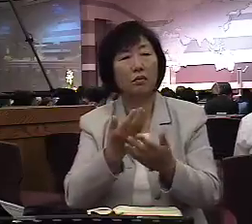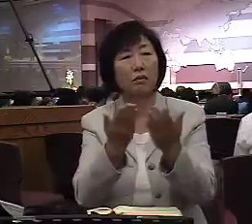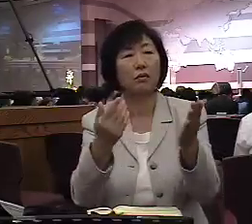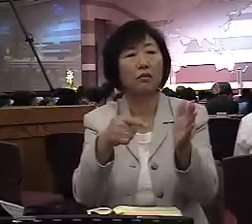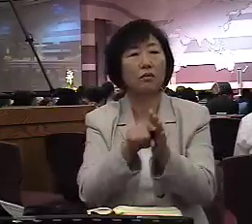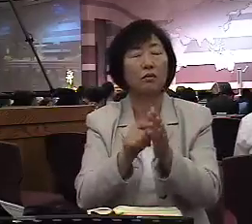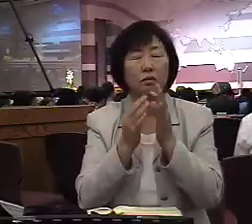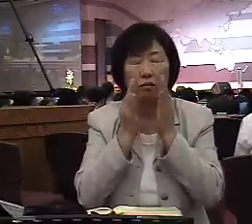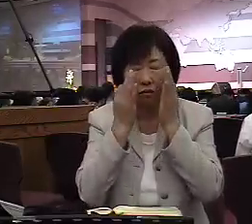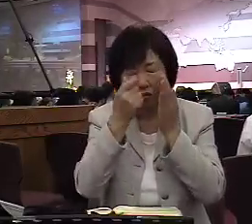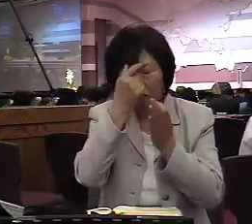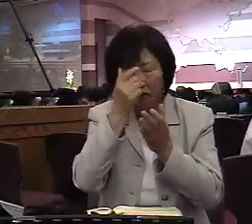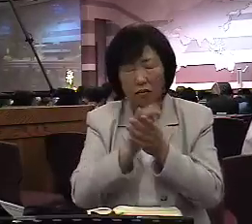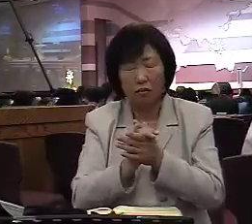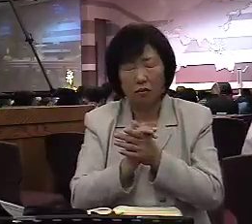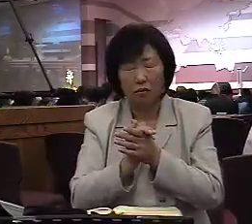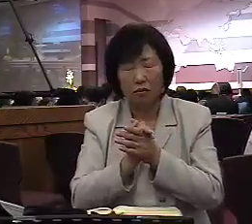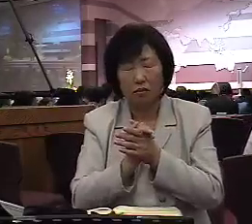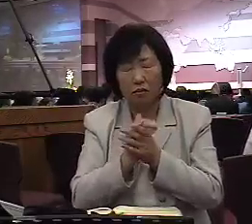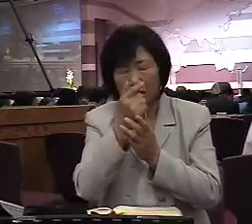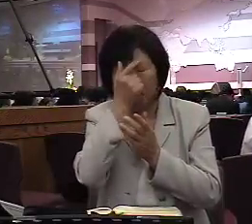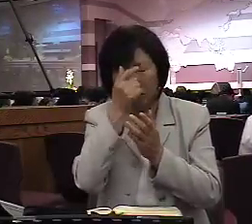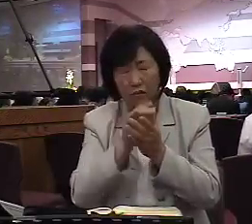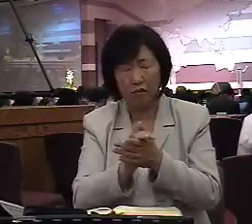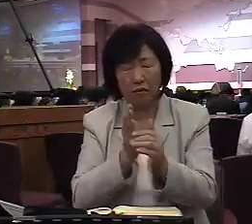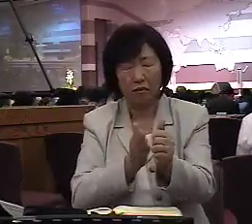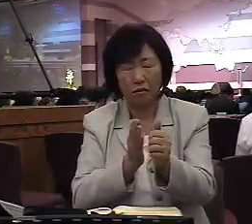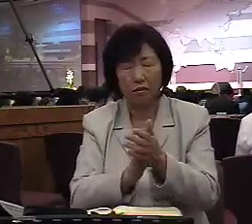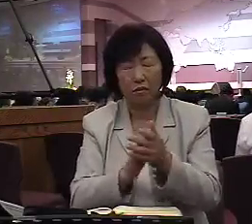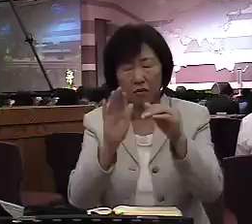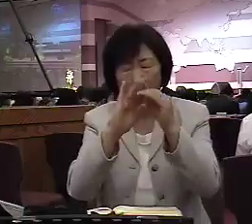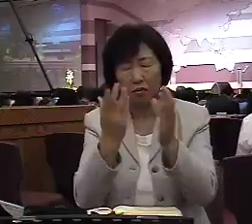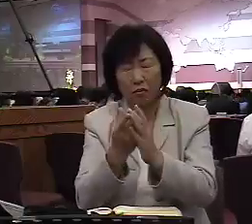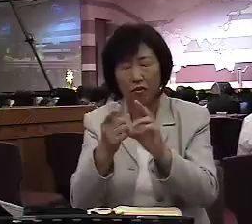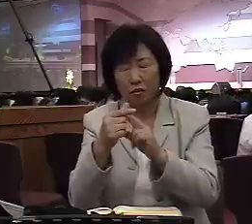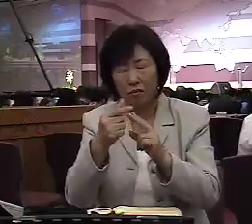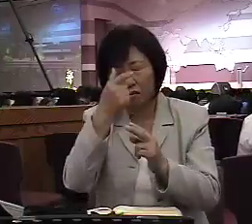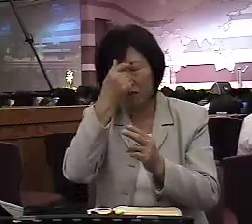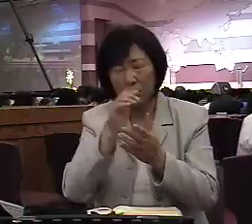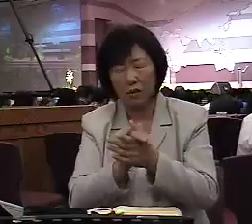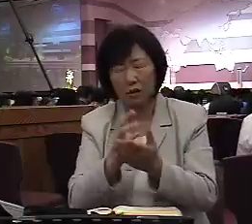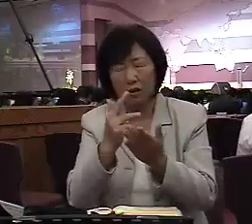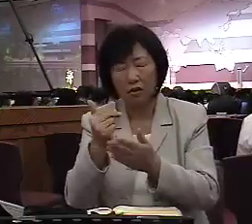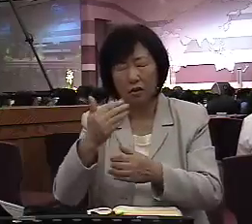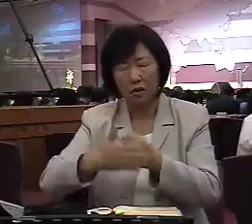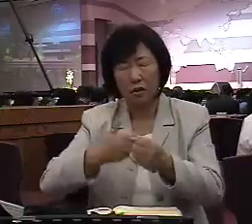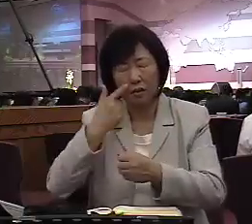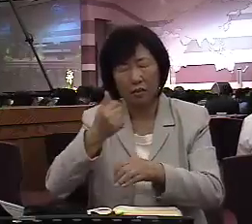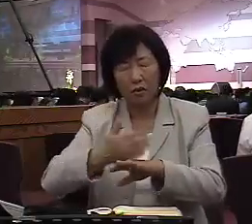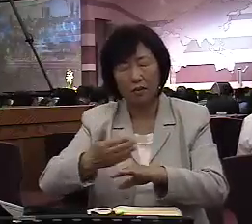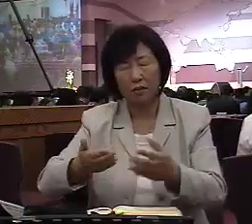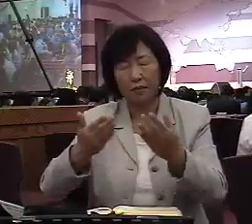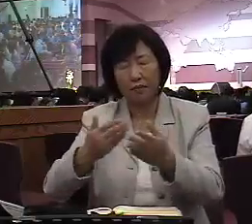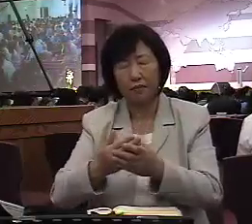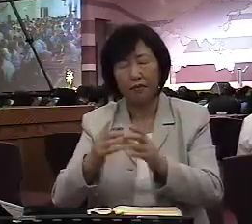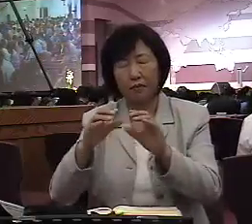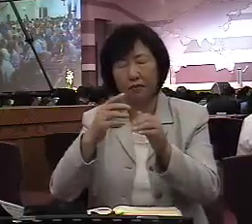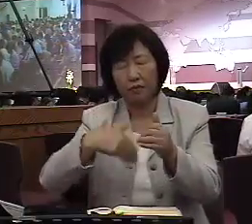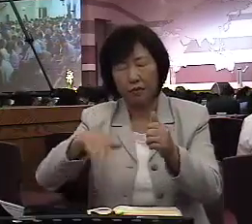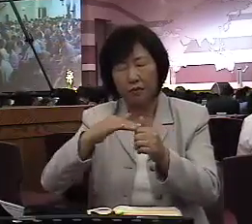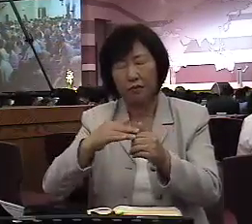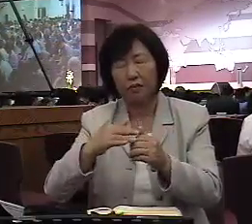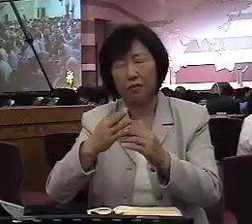한번 간절히 주님의 형상 이루어지기를 소망하며 다 같이 기도하겠습니다. 하나님 아버지, 오늘 말씀을